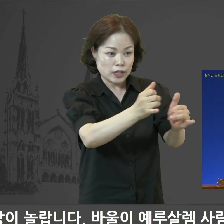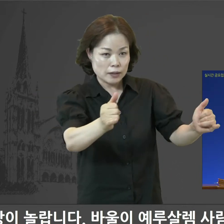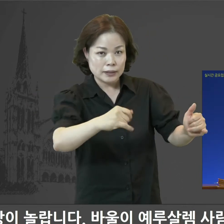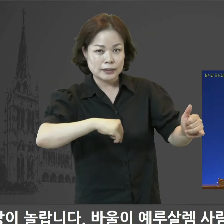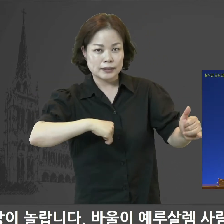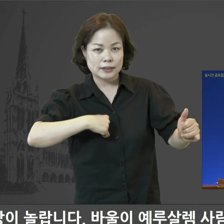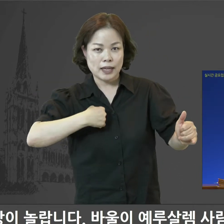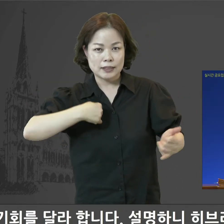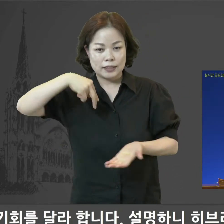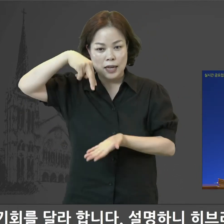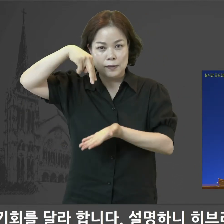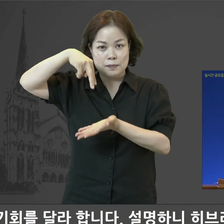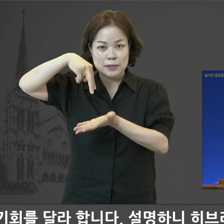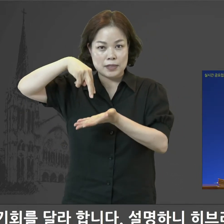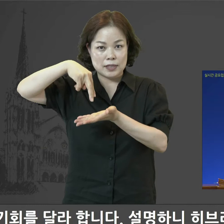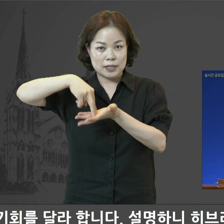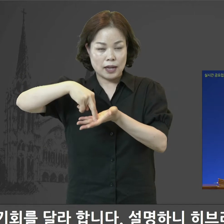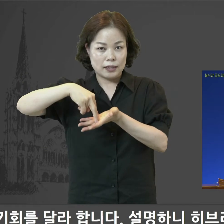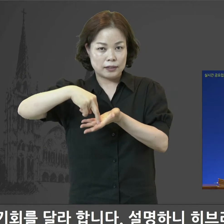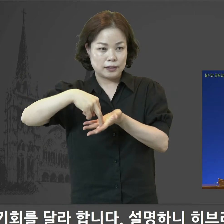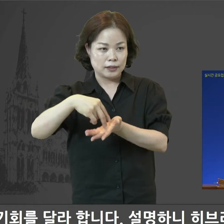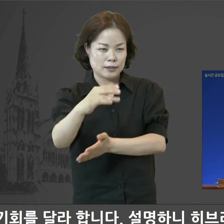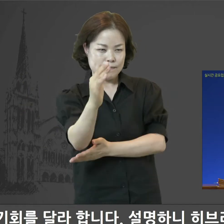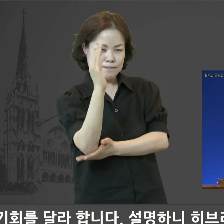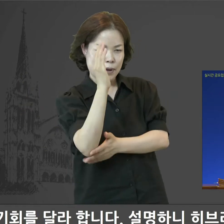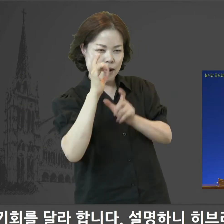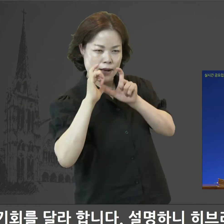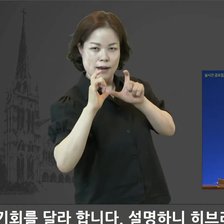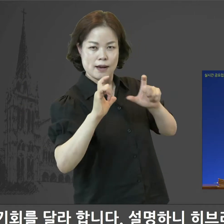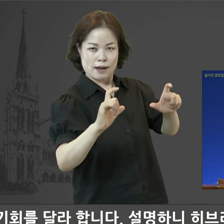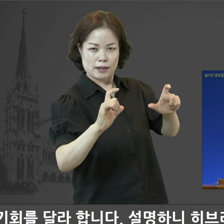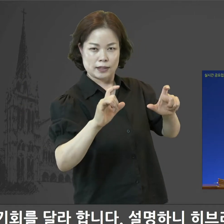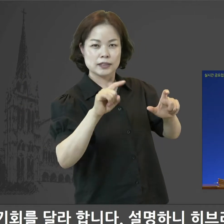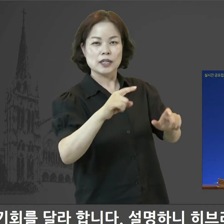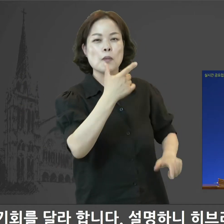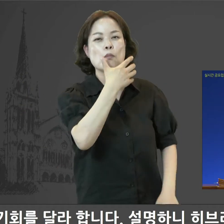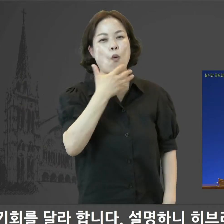쭉 설명하는 겁니다. 이게 복음 증거였죠.